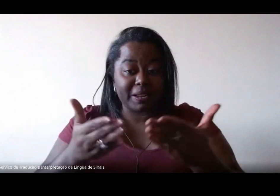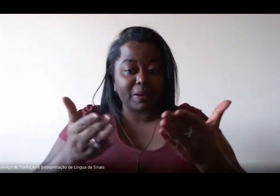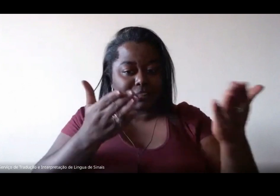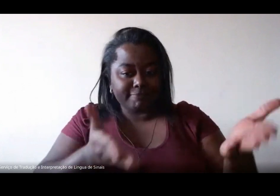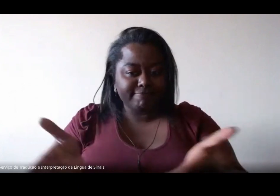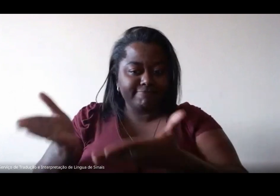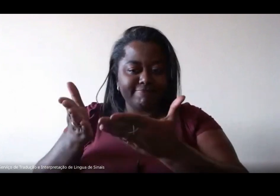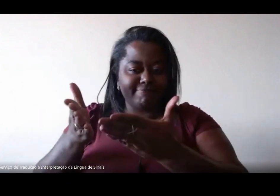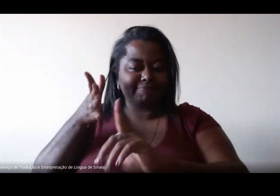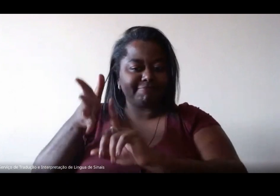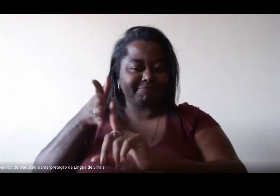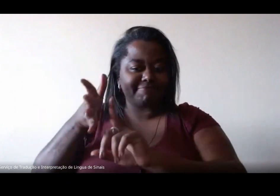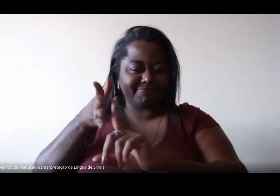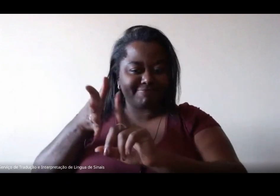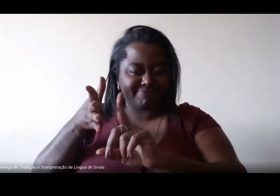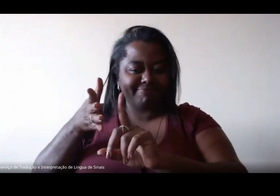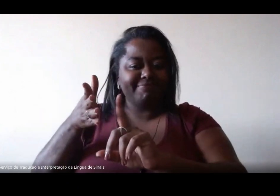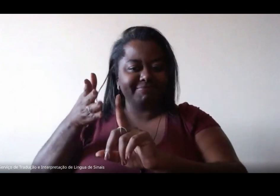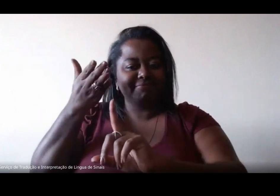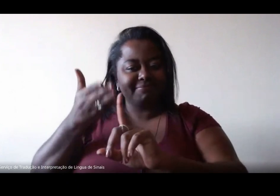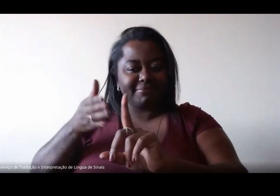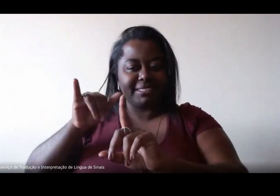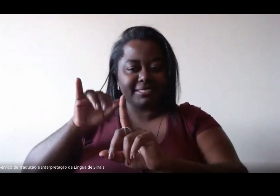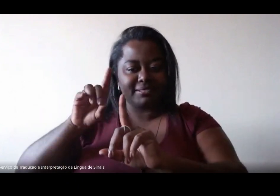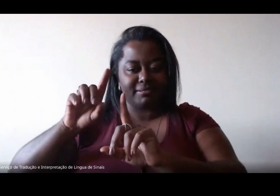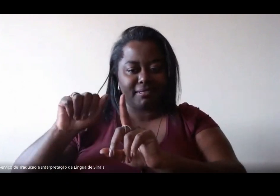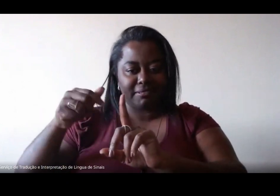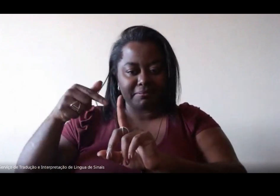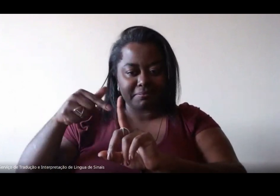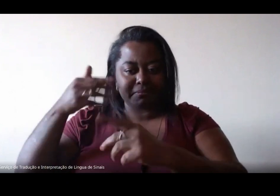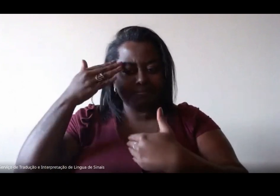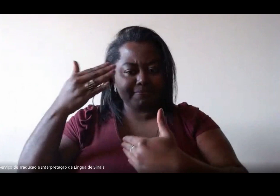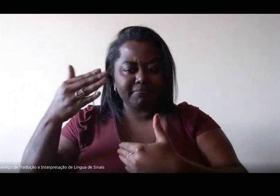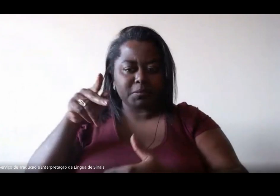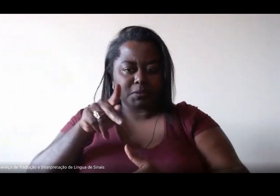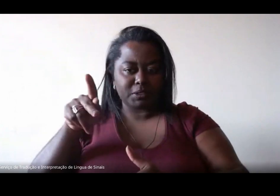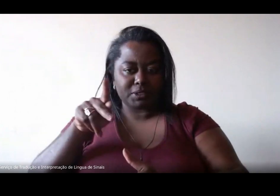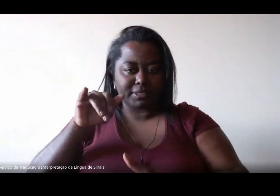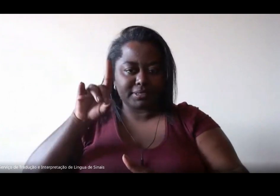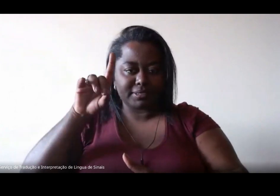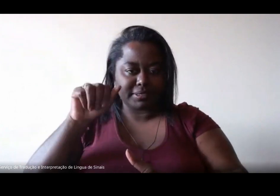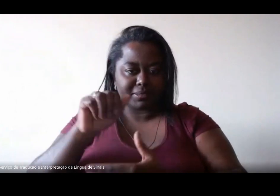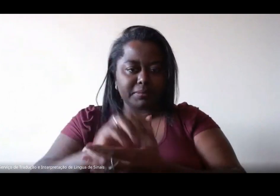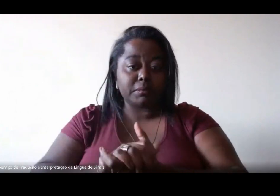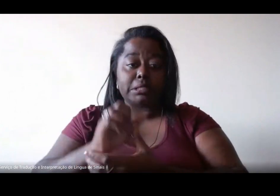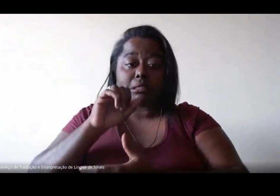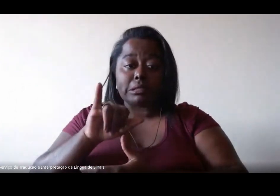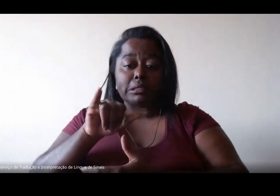Eu passo a palavra e o bastão técnico enunciativo, então, para a Ida. Obrigada,